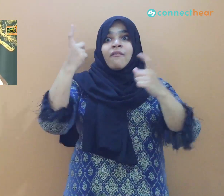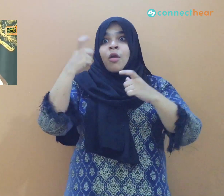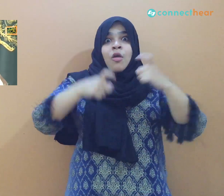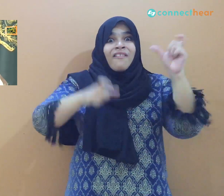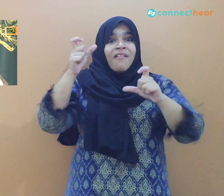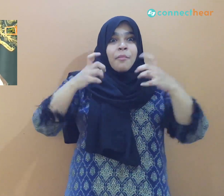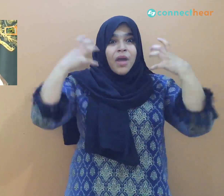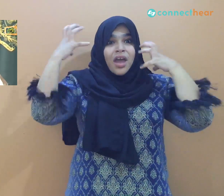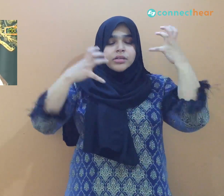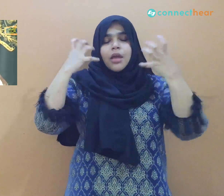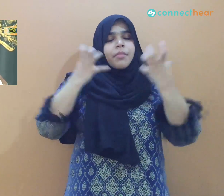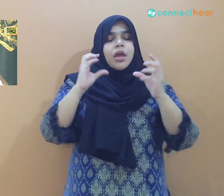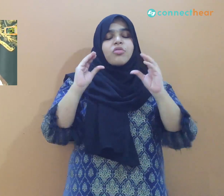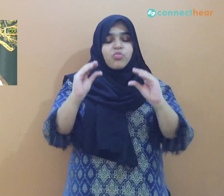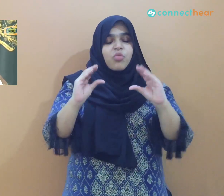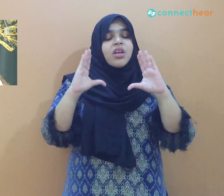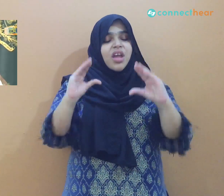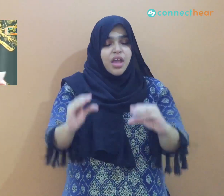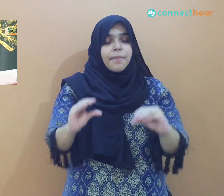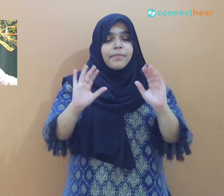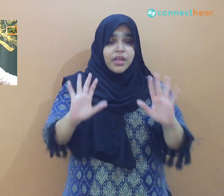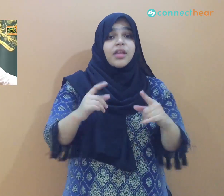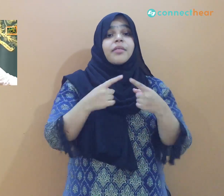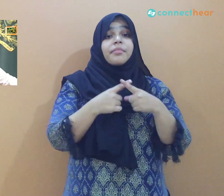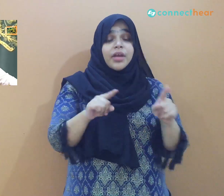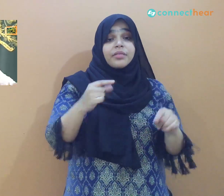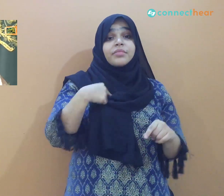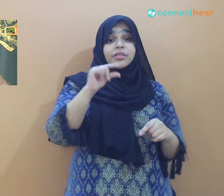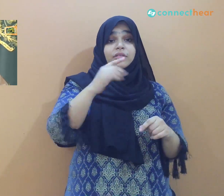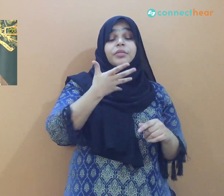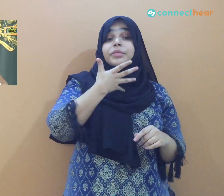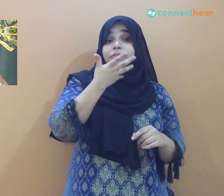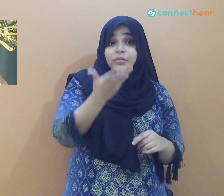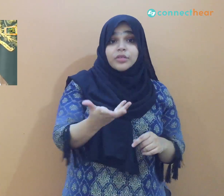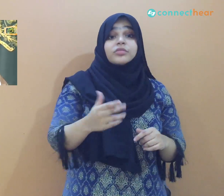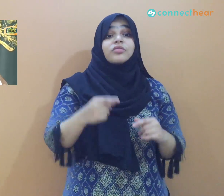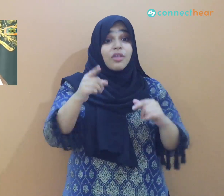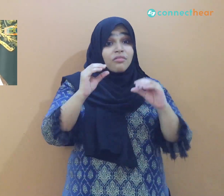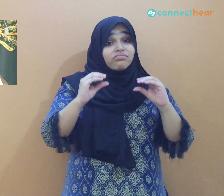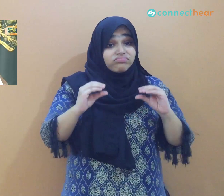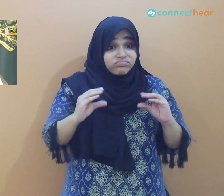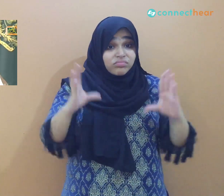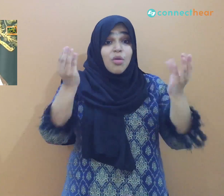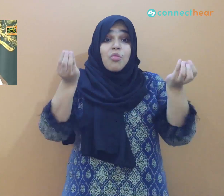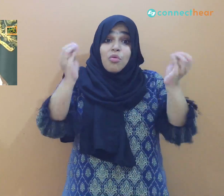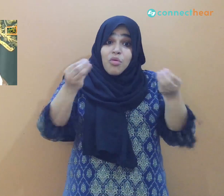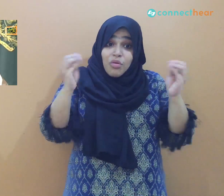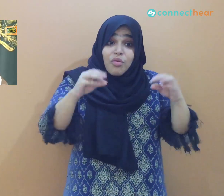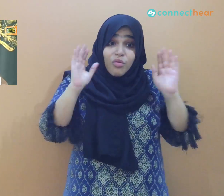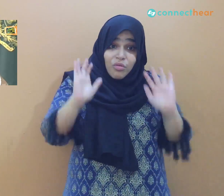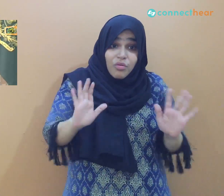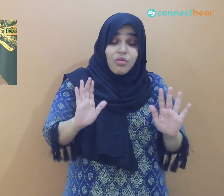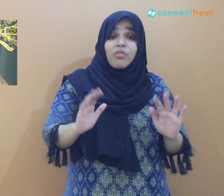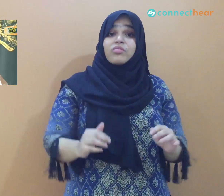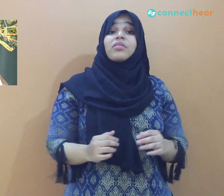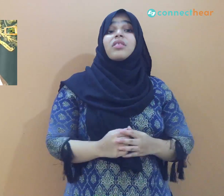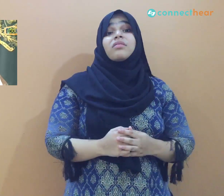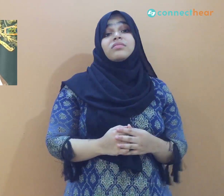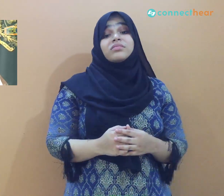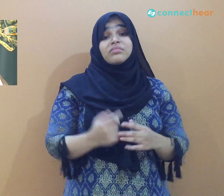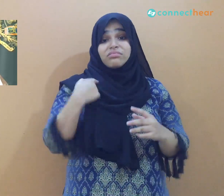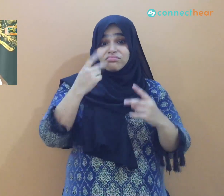چاہیے. لیکن میں یہ آپ کو کہہ دوں کہ یہ بڑھیں گے کیسز, یہ ہم مینٹلی پریپیئر